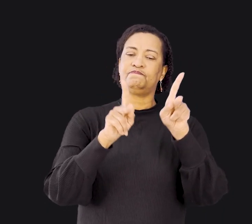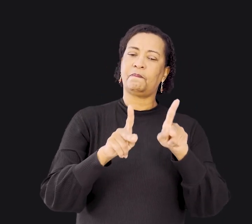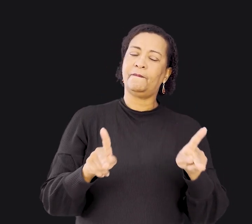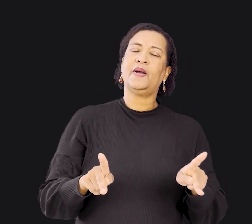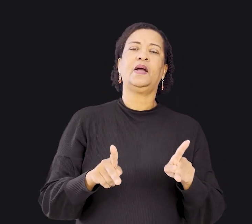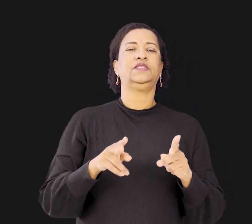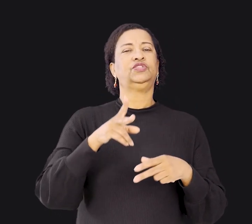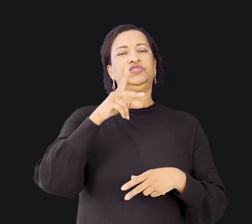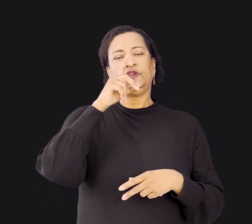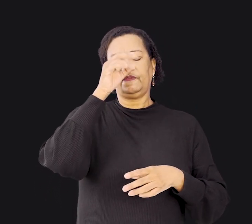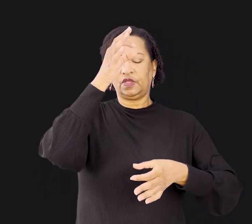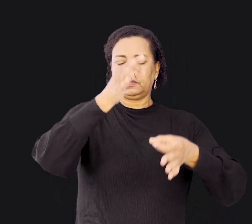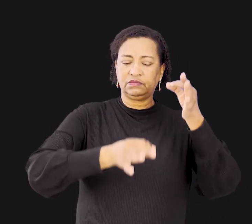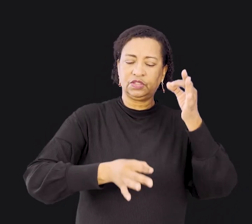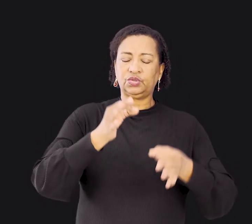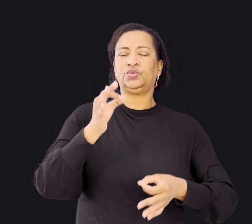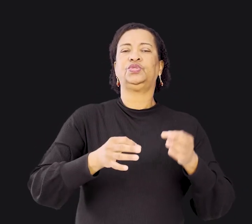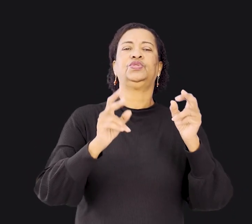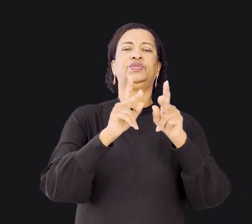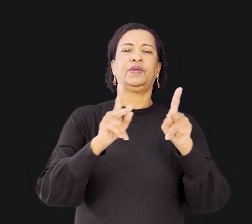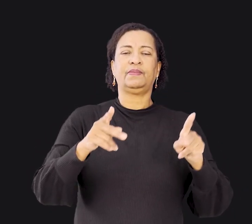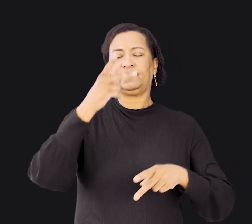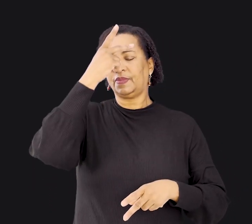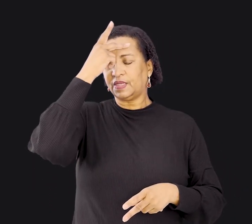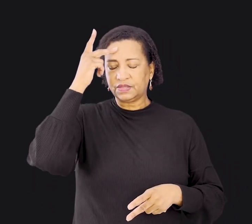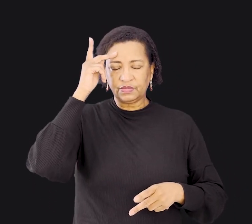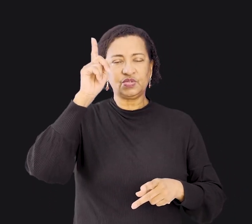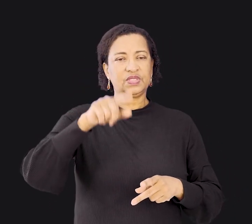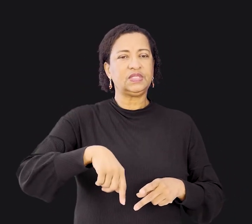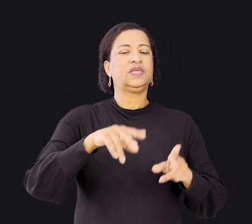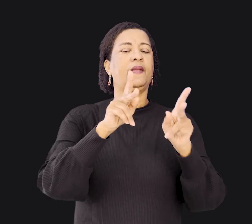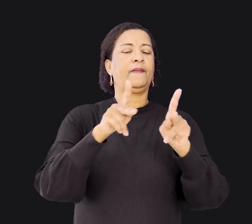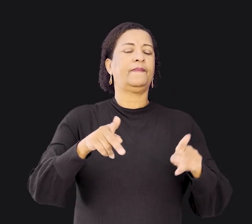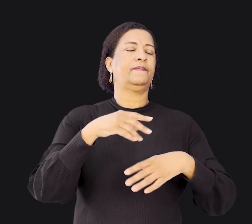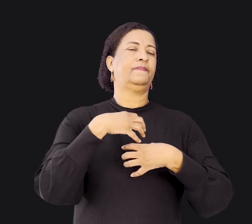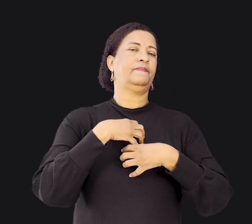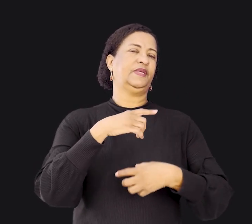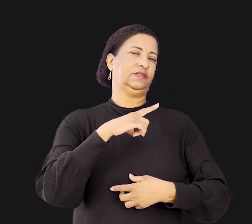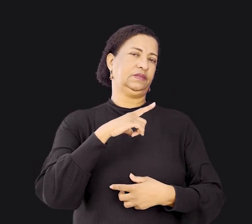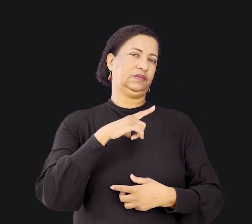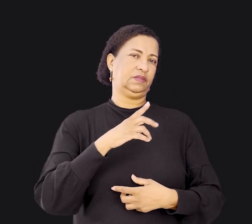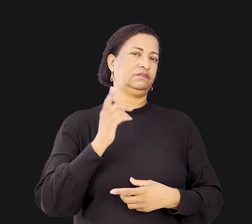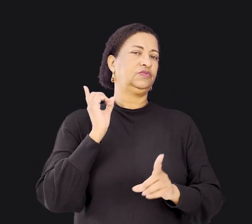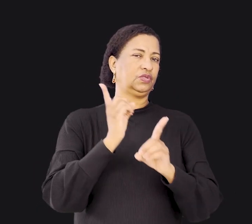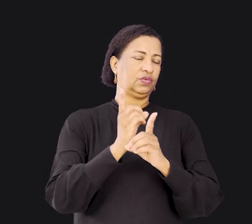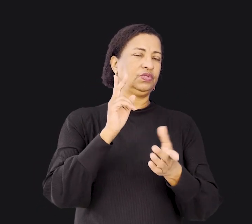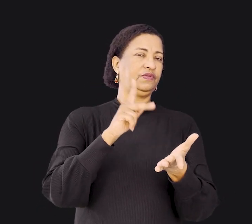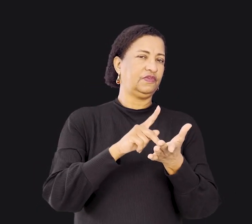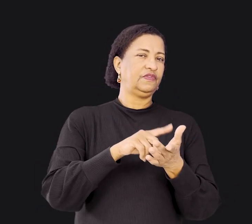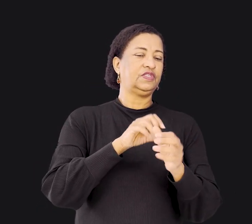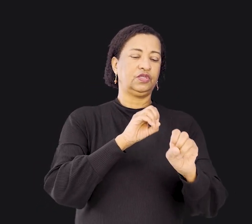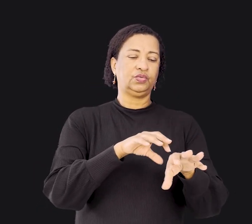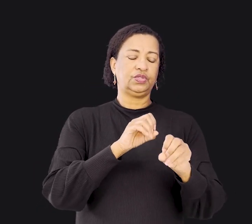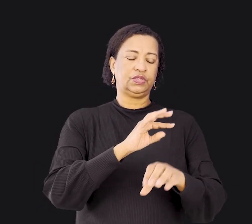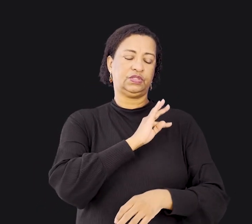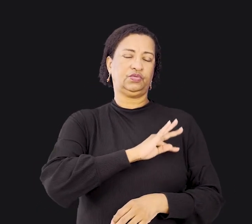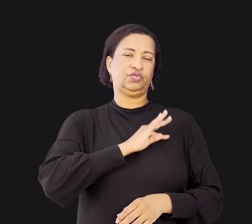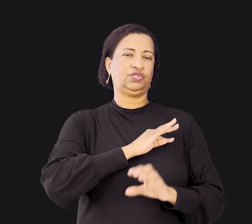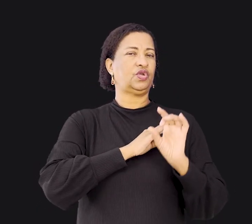da justiça semeia-se em paz para os pacificadores. Encontramos esta verdade não apenas nos ensinos de Tiago, mas